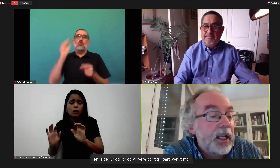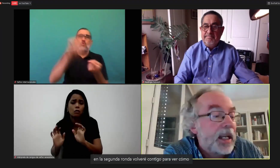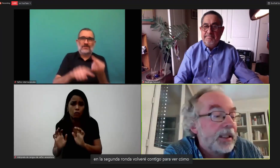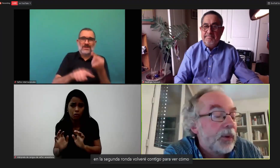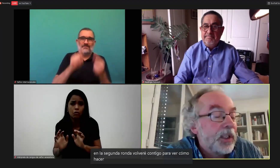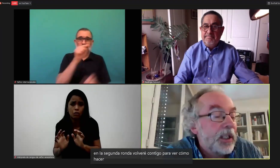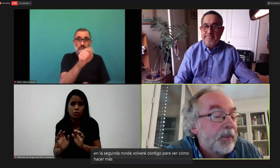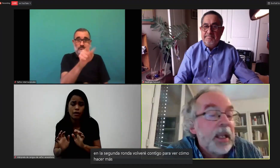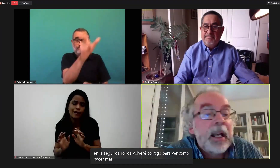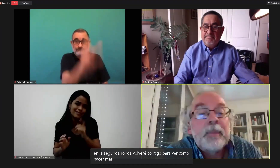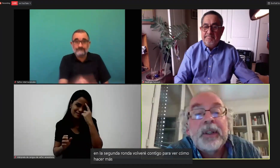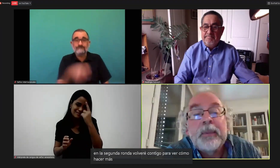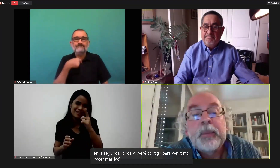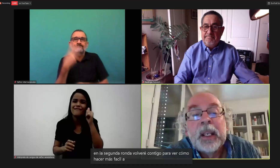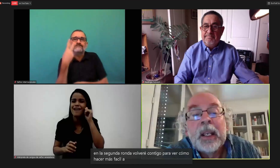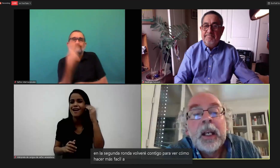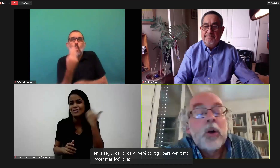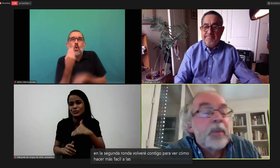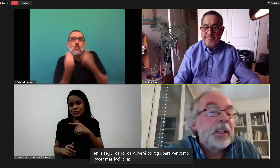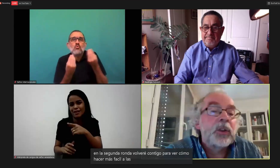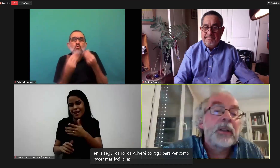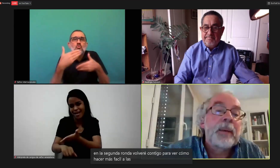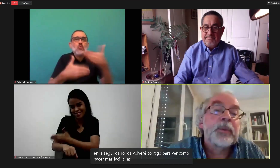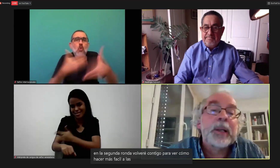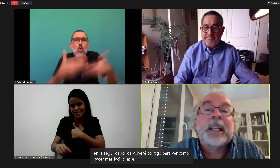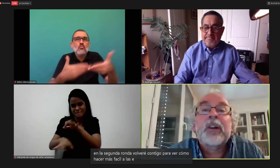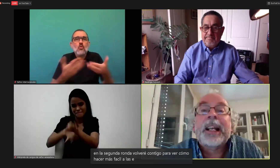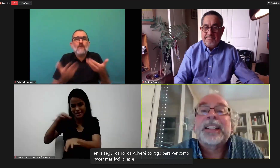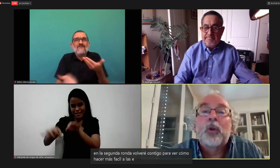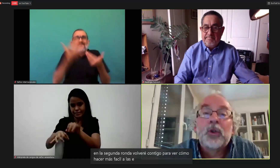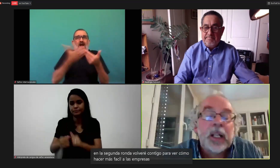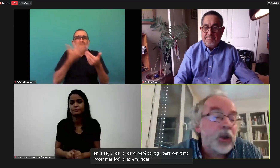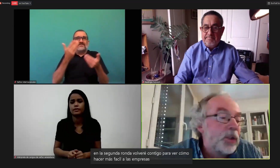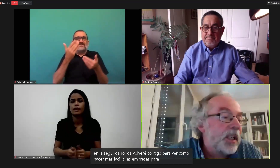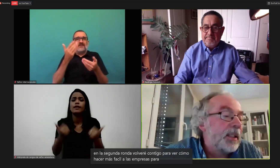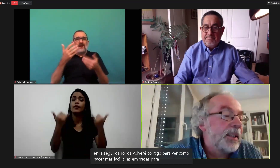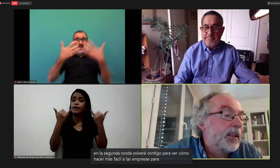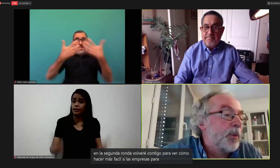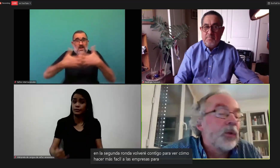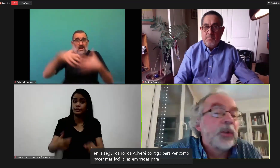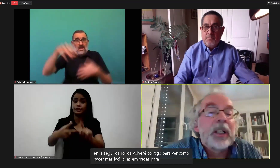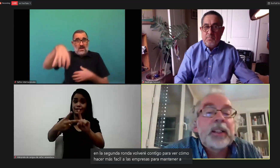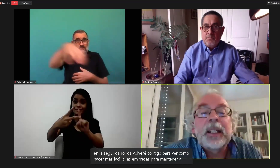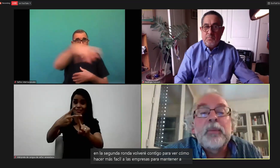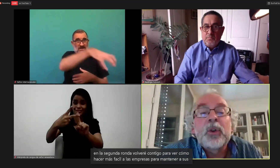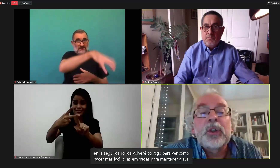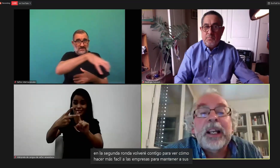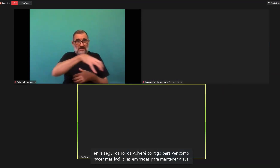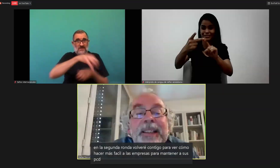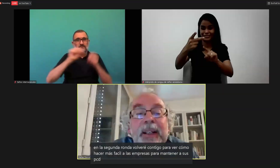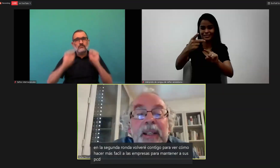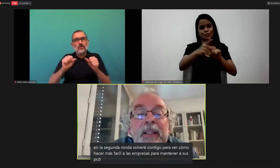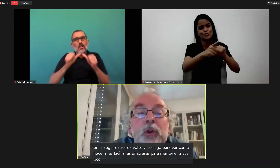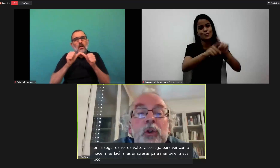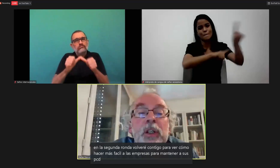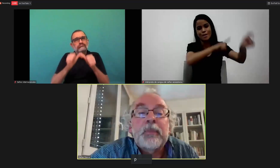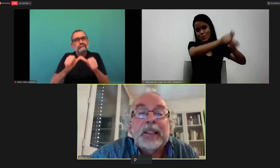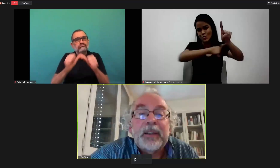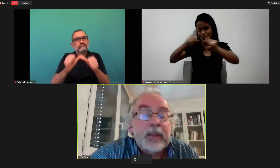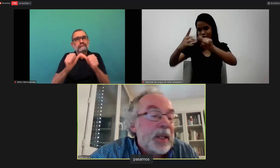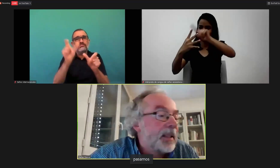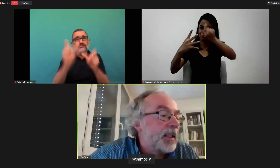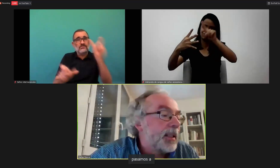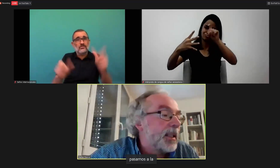nos decía Ana Lucía al principio. Compañeros, vamos a pasar ahora a la segunda ronda de preguntas. Tenemos casi